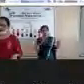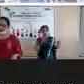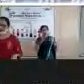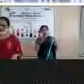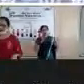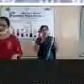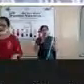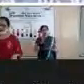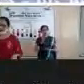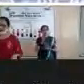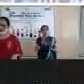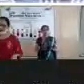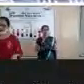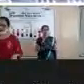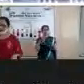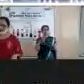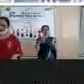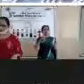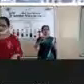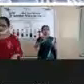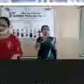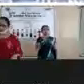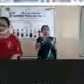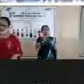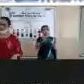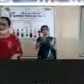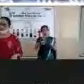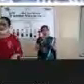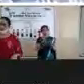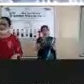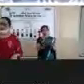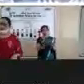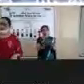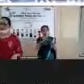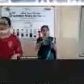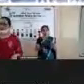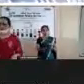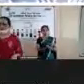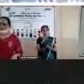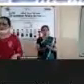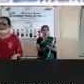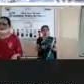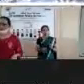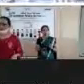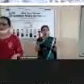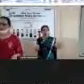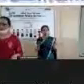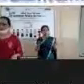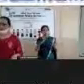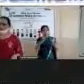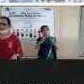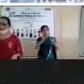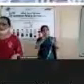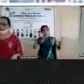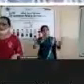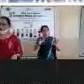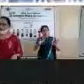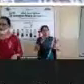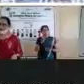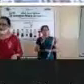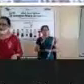है। NIPVD देहरादून द्वारा किए जा रहे कार्यक्रम को DEPWD द्वारा जागरूकता सृजन और प्रचार योजना के माध्यम